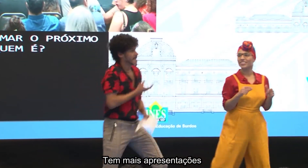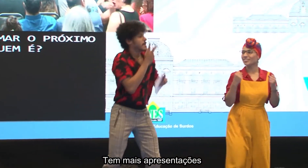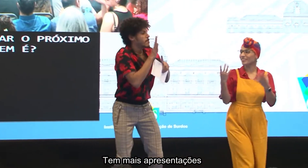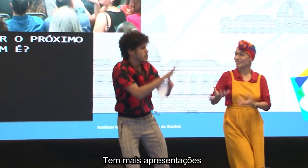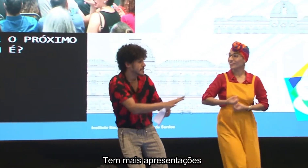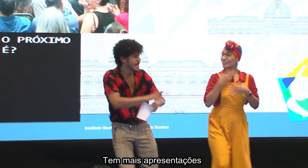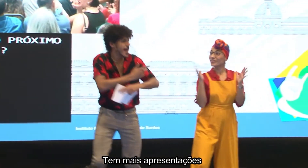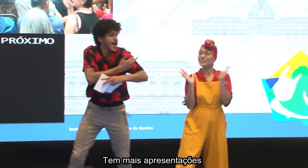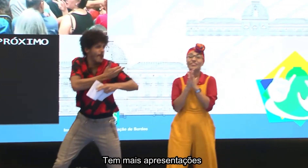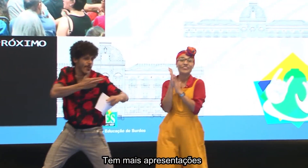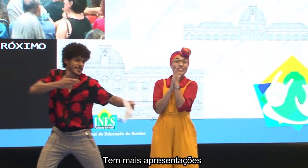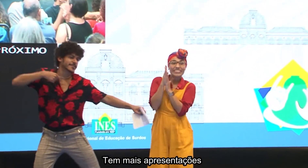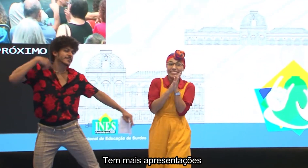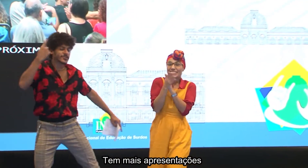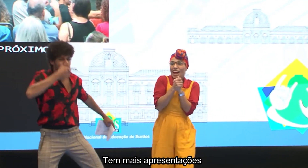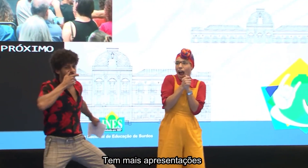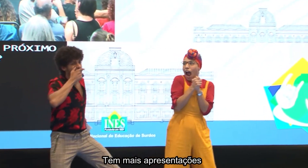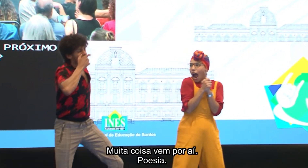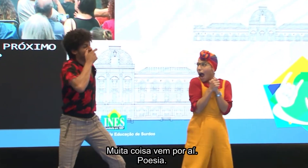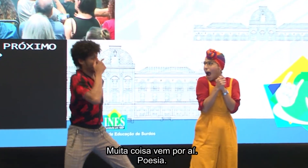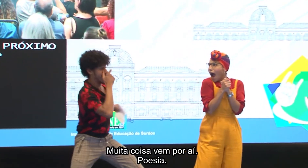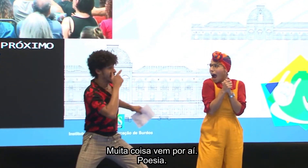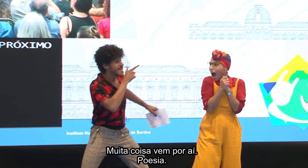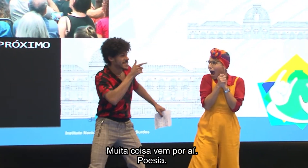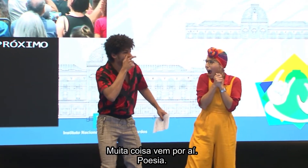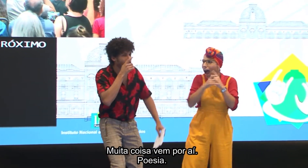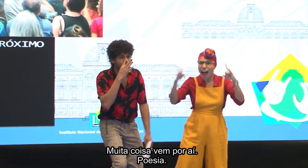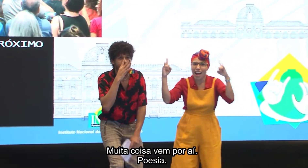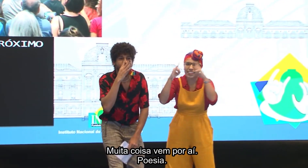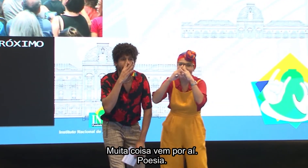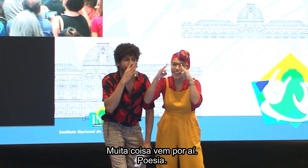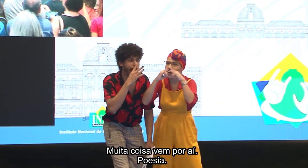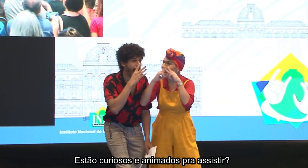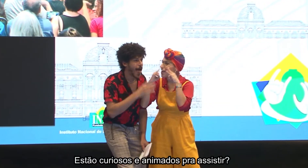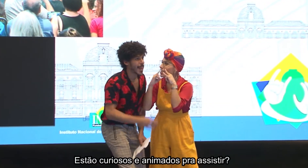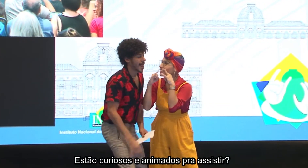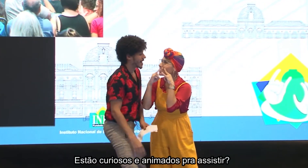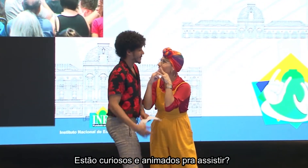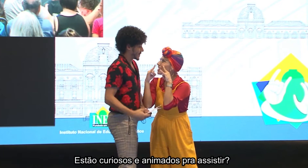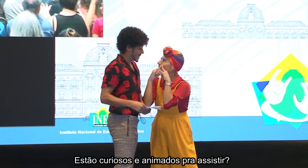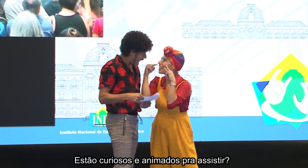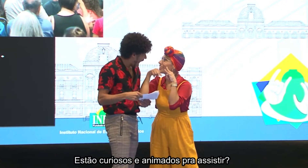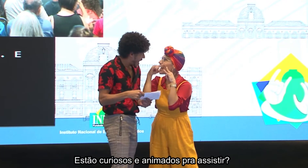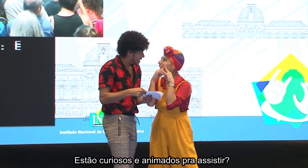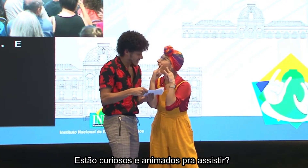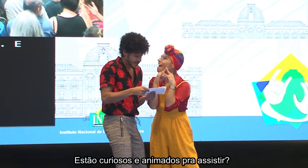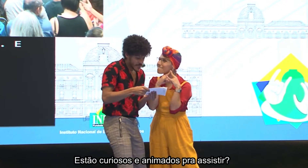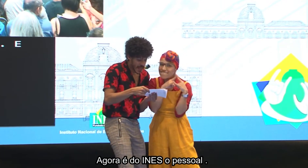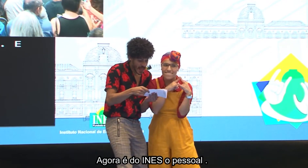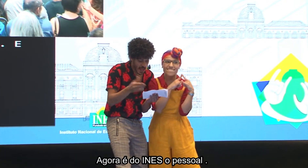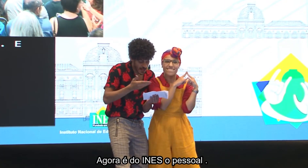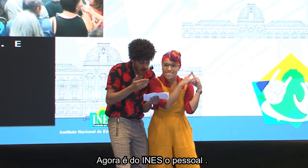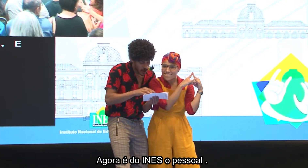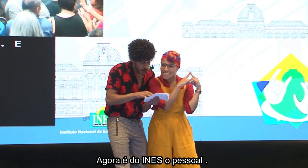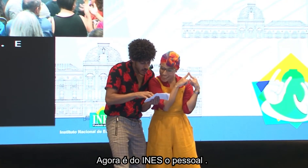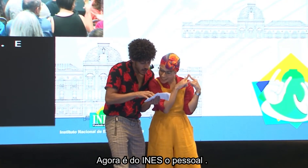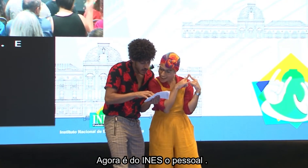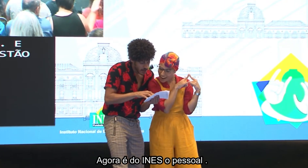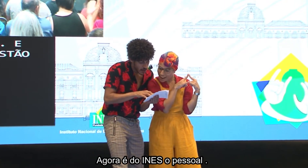Tem mais Tem apresentações e mais muita coisa vem por poesia. aí. Estão curiosos? Estão animados para assistir? Agora é do Ines, o pessoal.